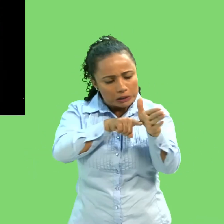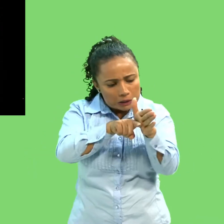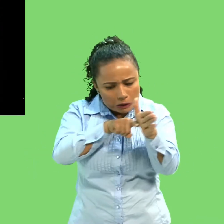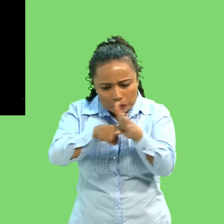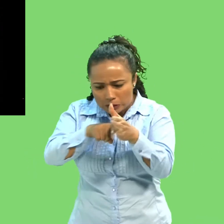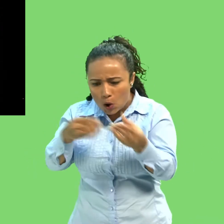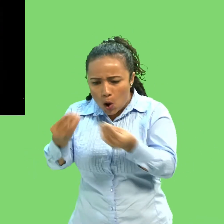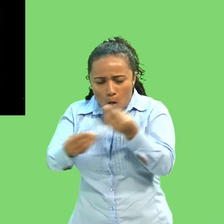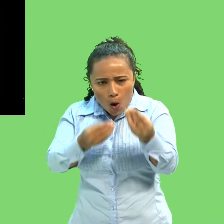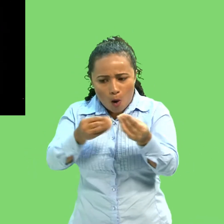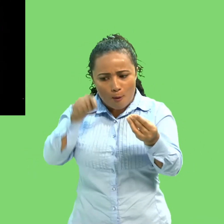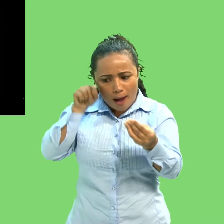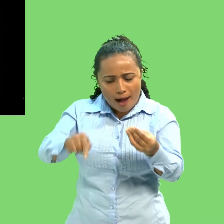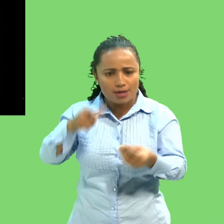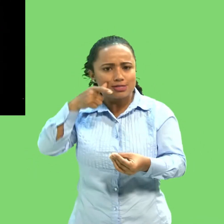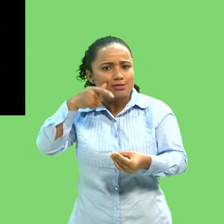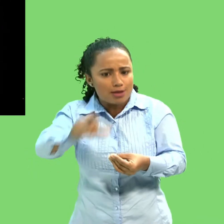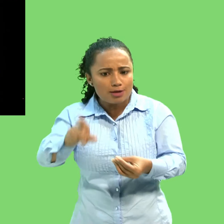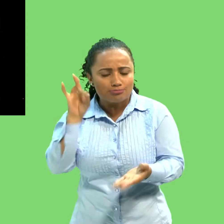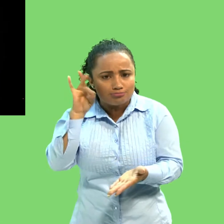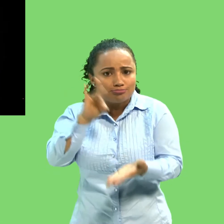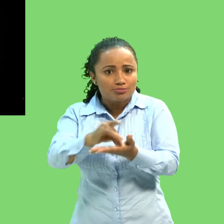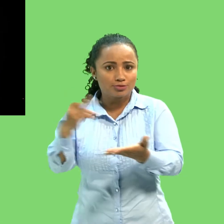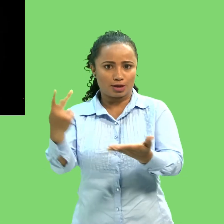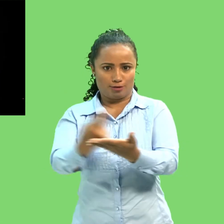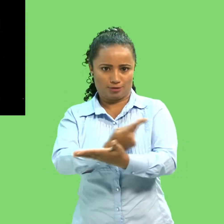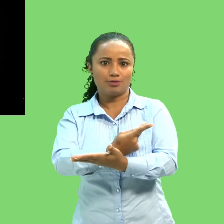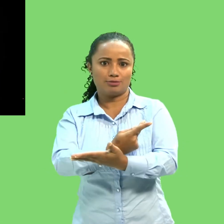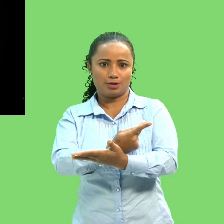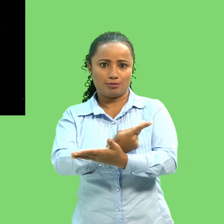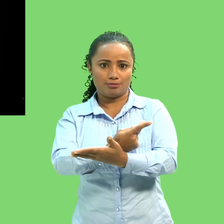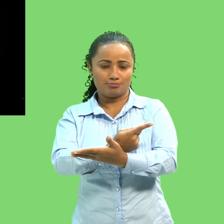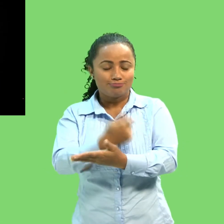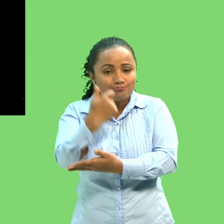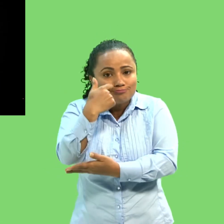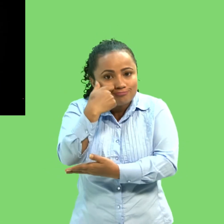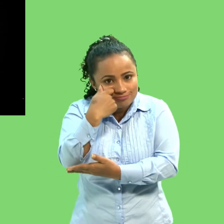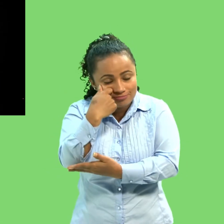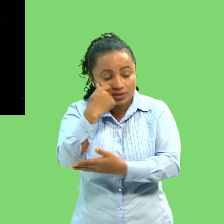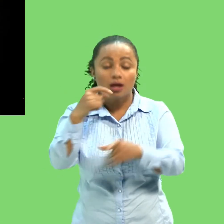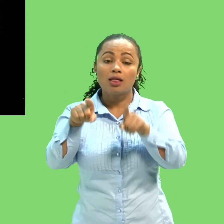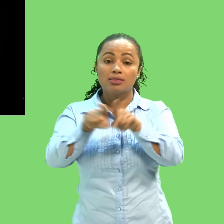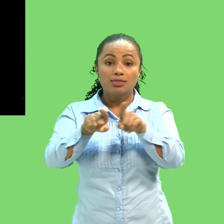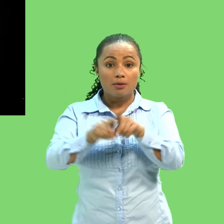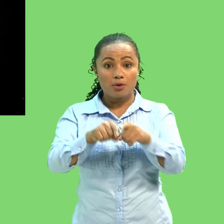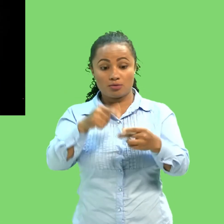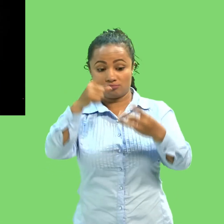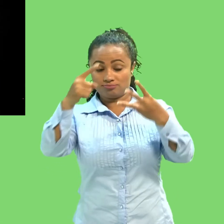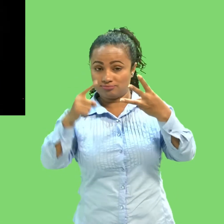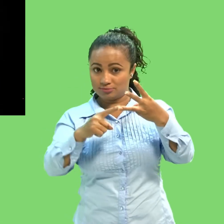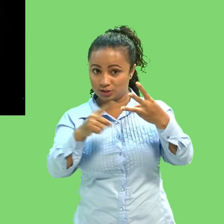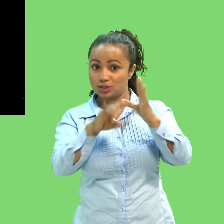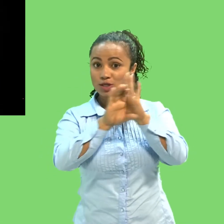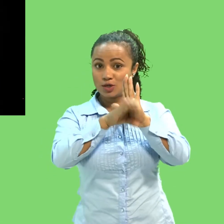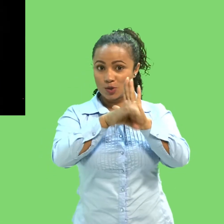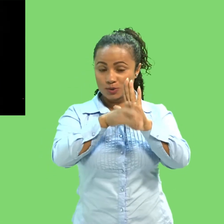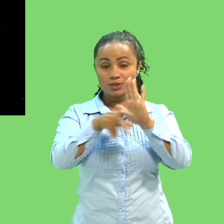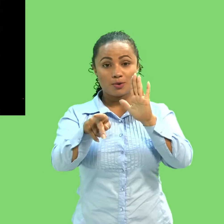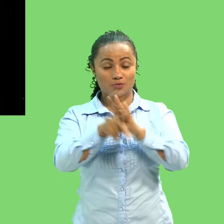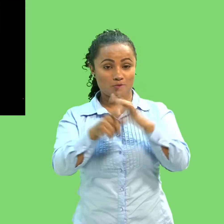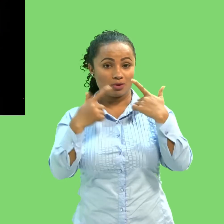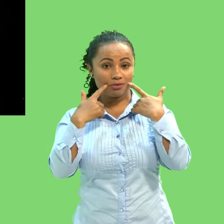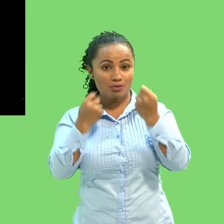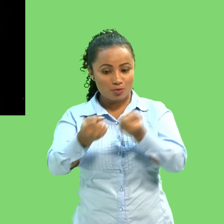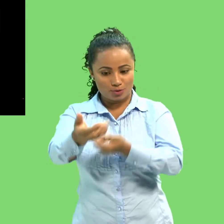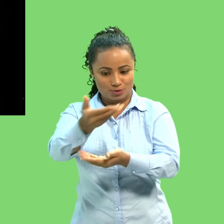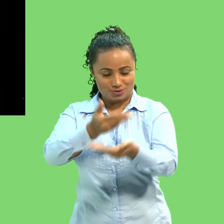o mecanismo de como essa língua realmente ela funciona na prática, certo? Outra conceituação ligada à linguística aplicada, nós